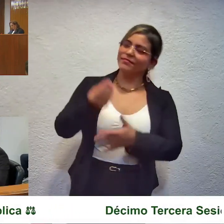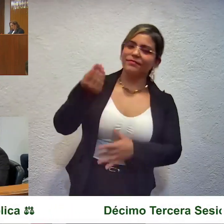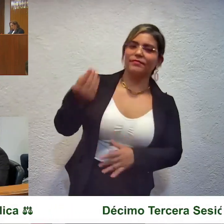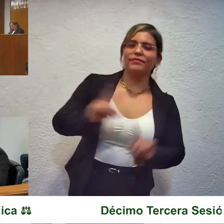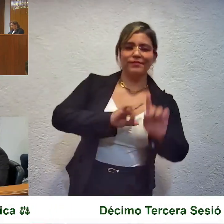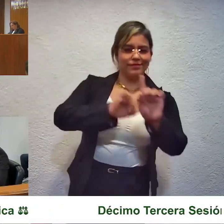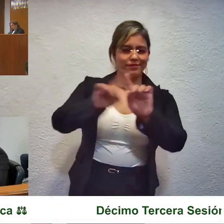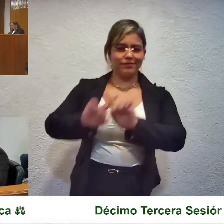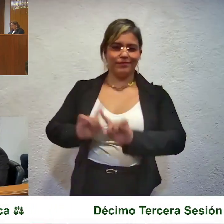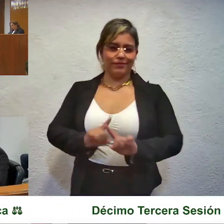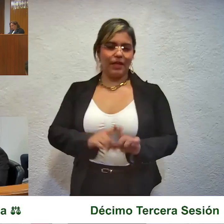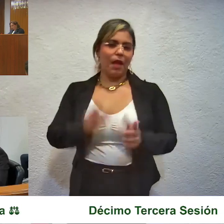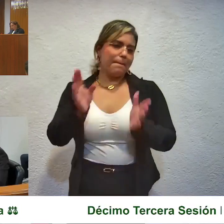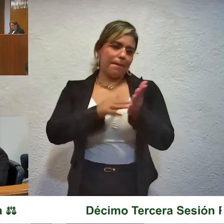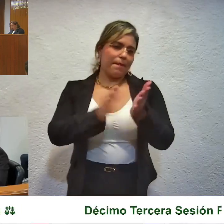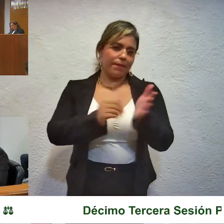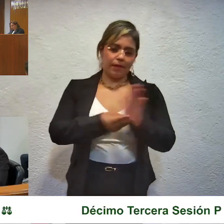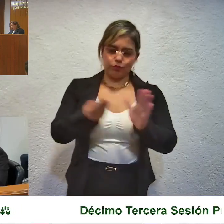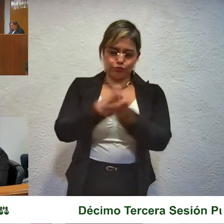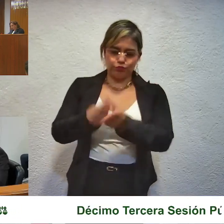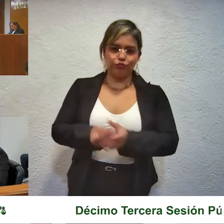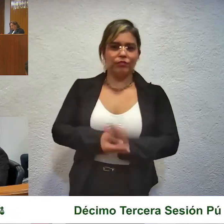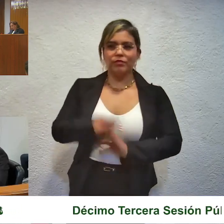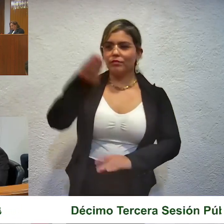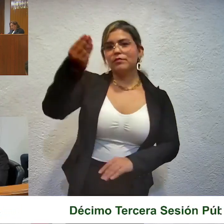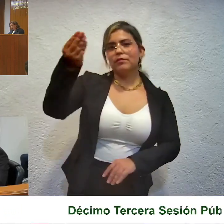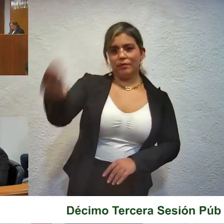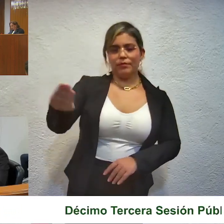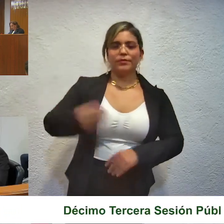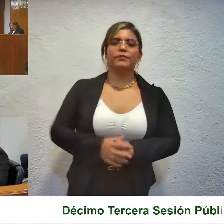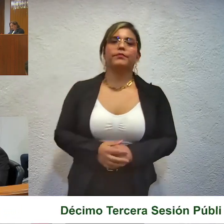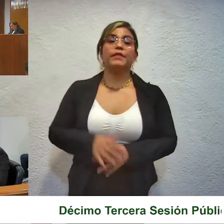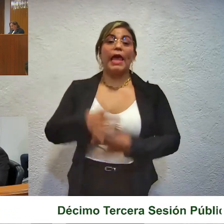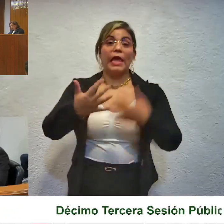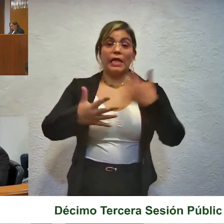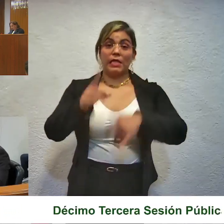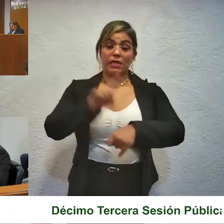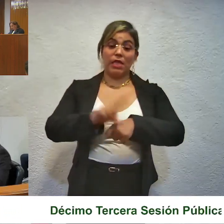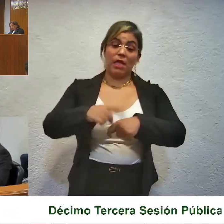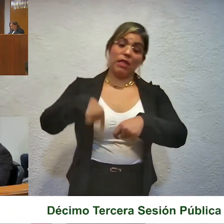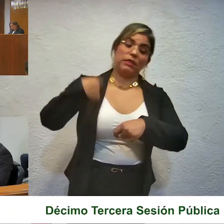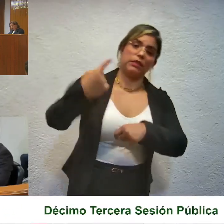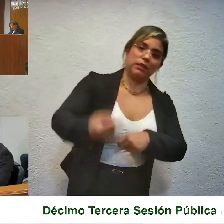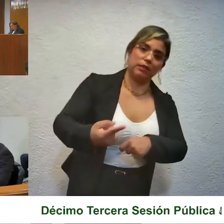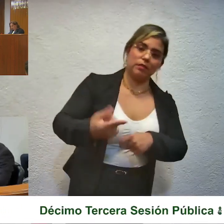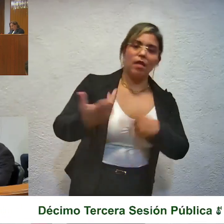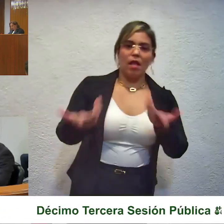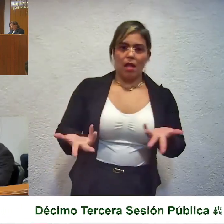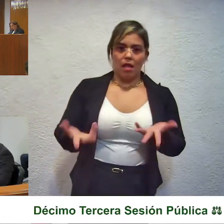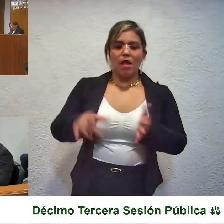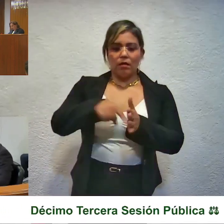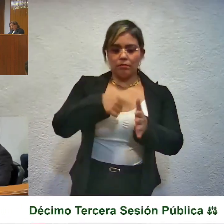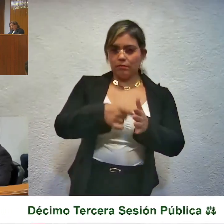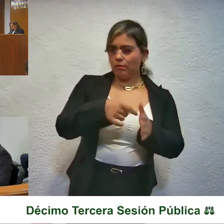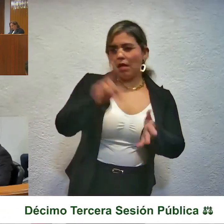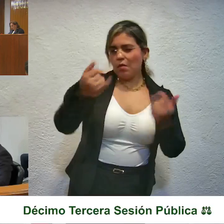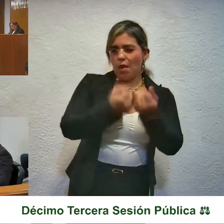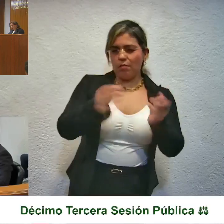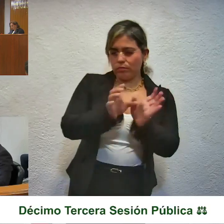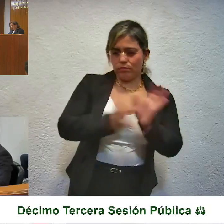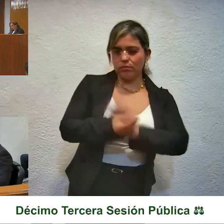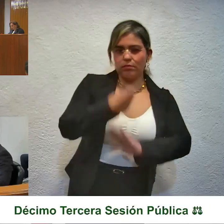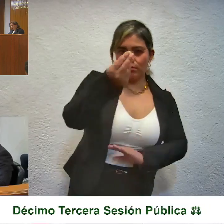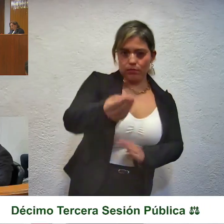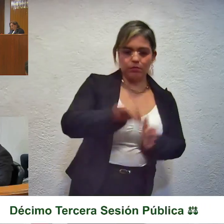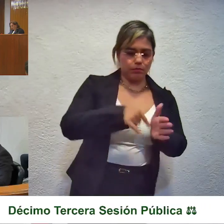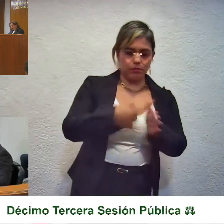respectivo. De igual forma, le ordenó que dentro de los 15 días naturales siguientes a la emisión de la convocatoria realizara la